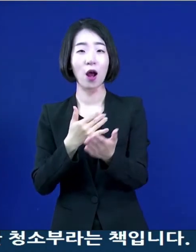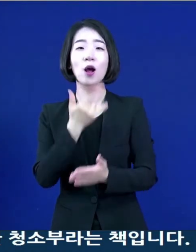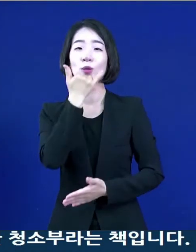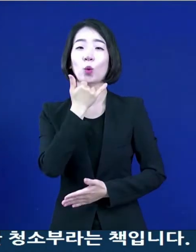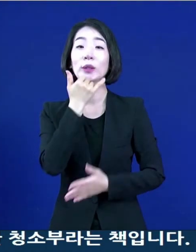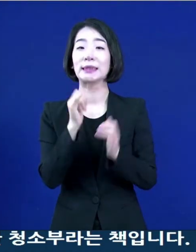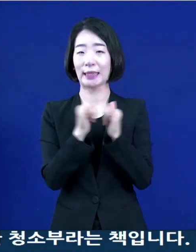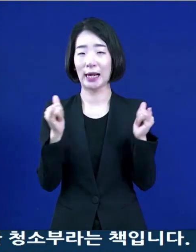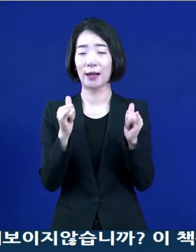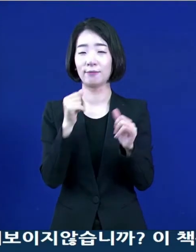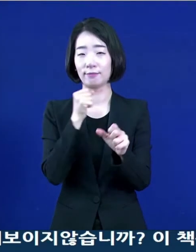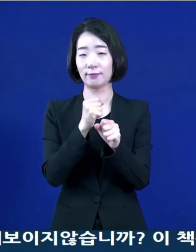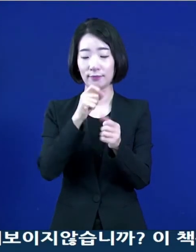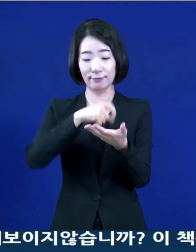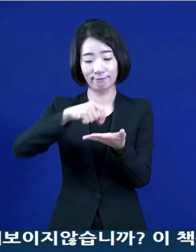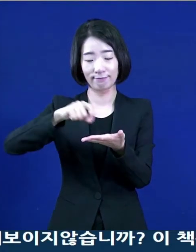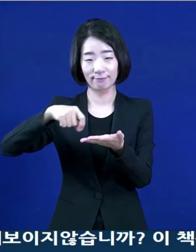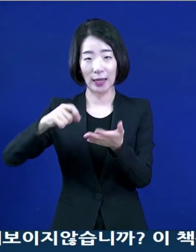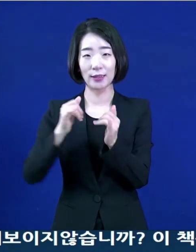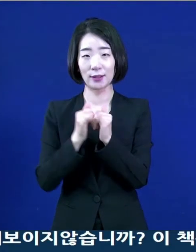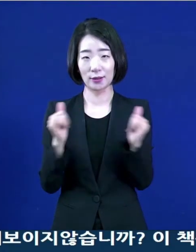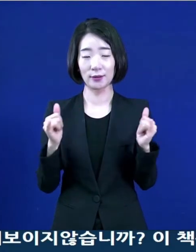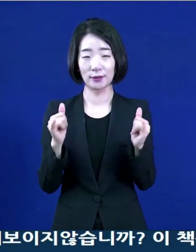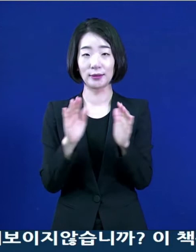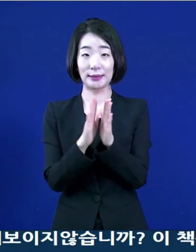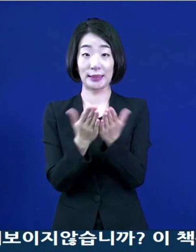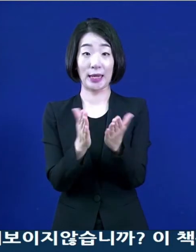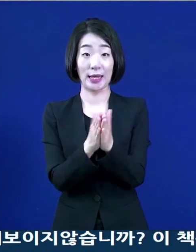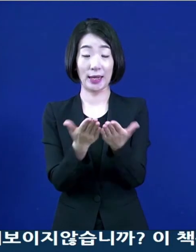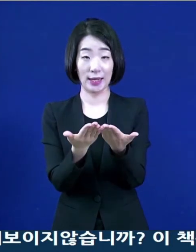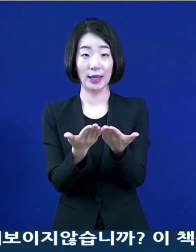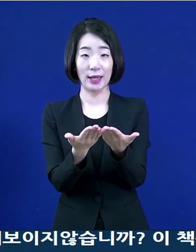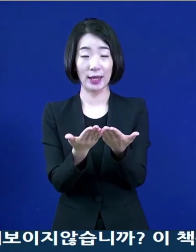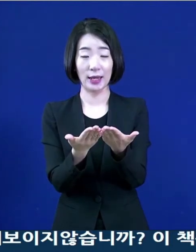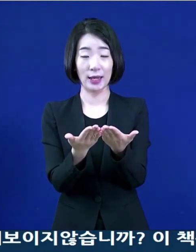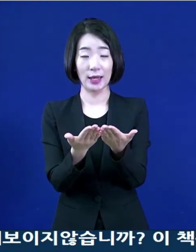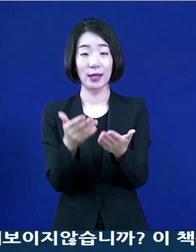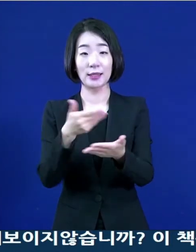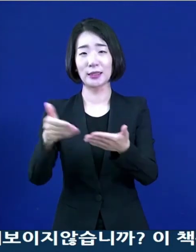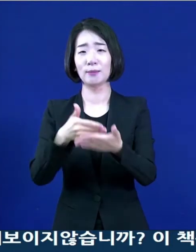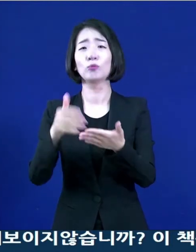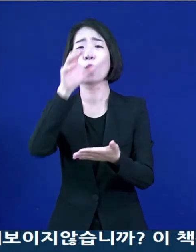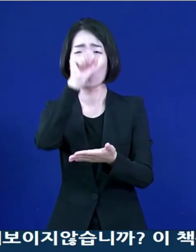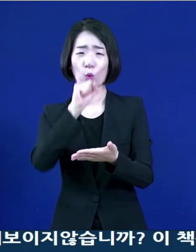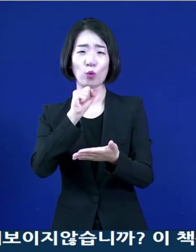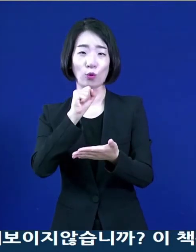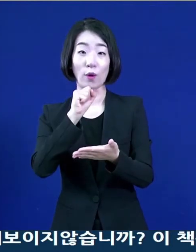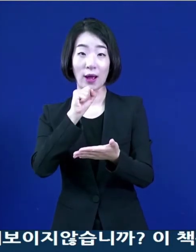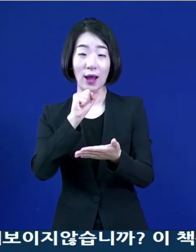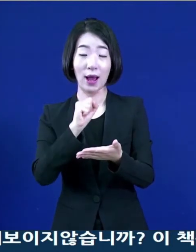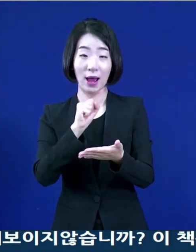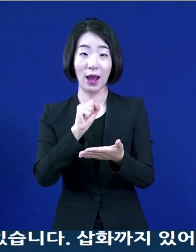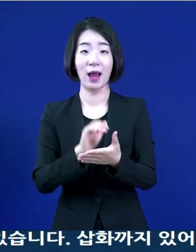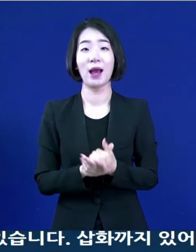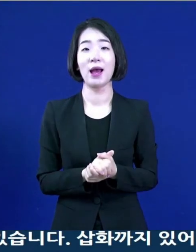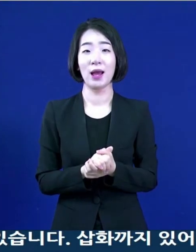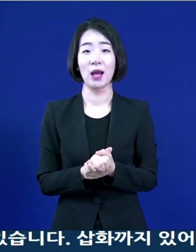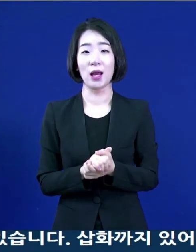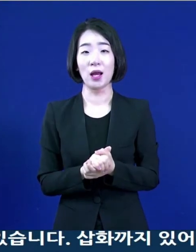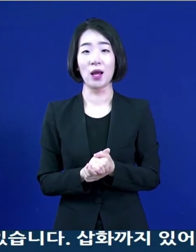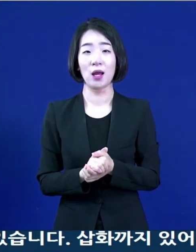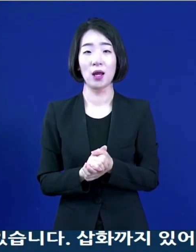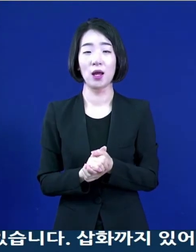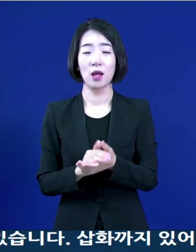썼습니다. 모니카 페트라는 분이 썼고, 사파가 굉장히 좋은데 안토니 브라틴스키라는 분이